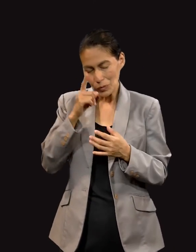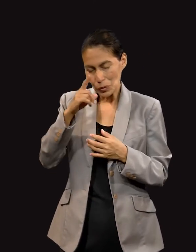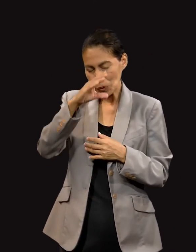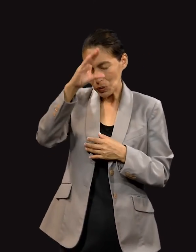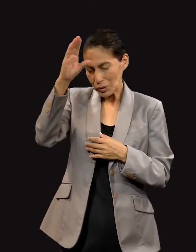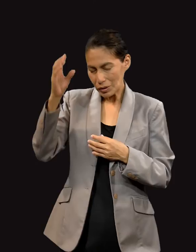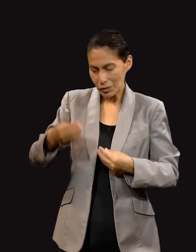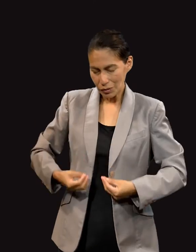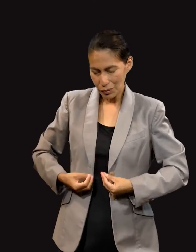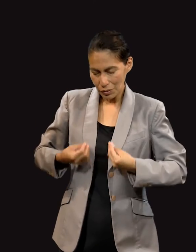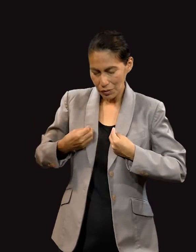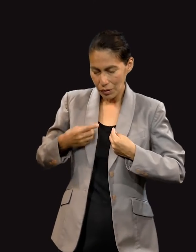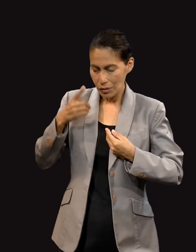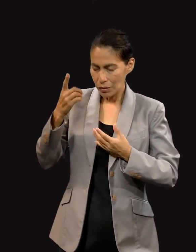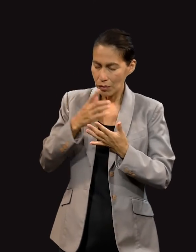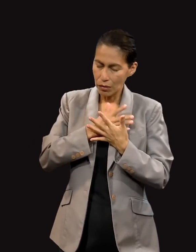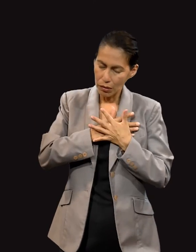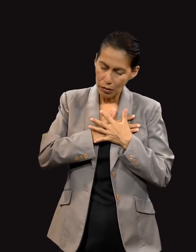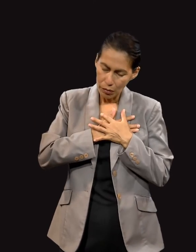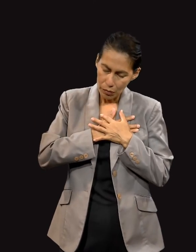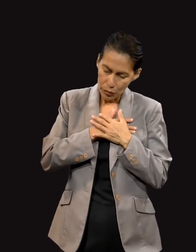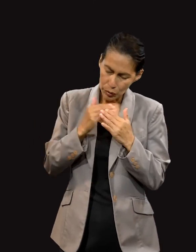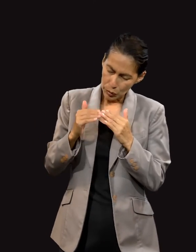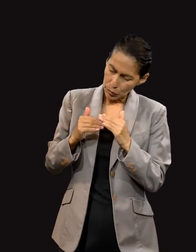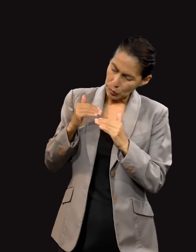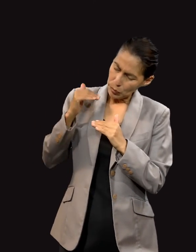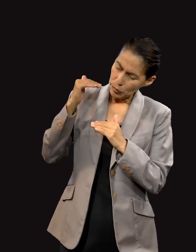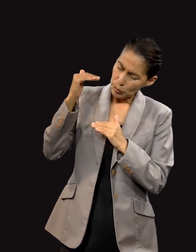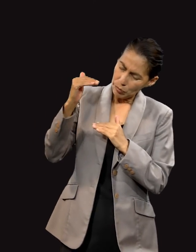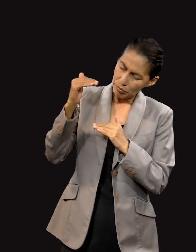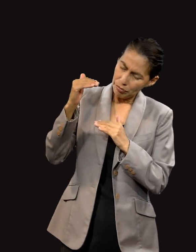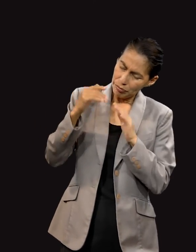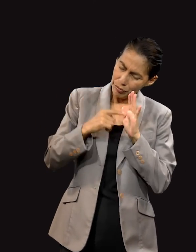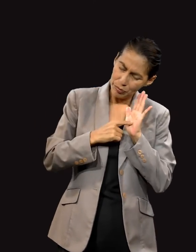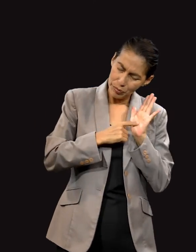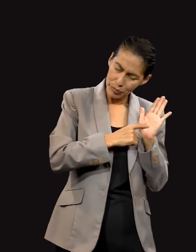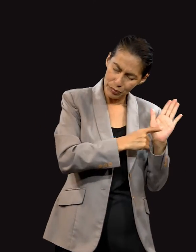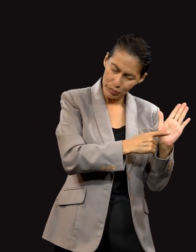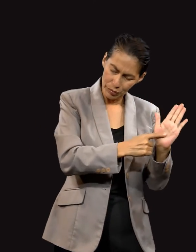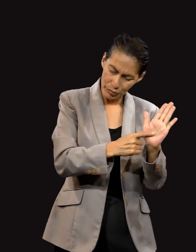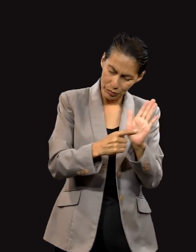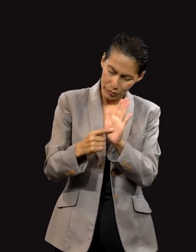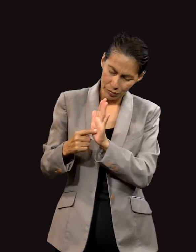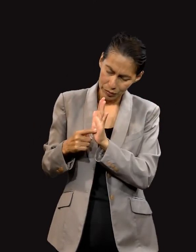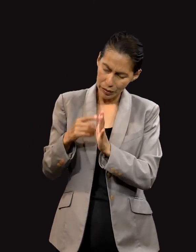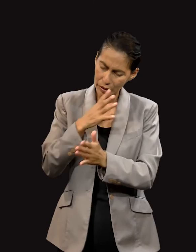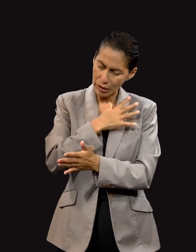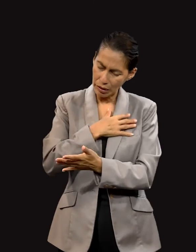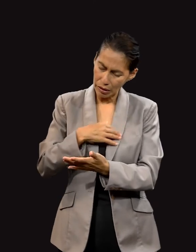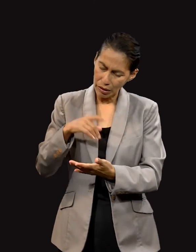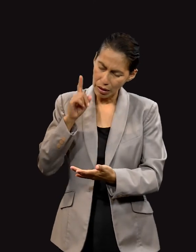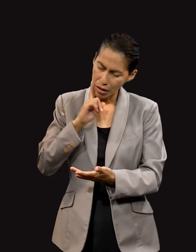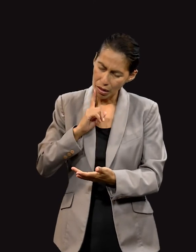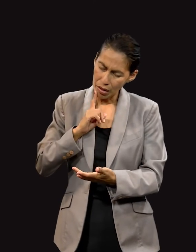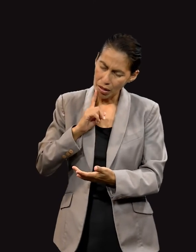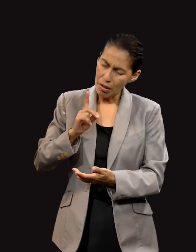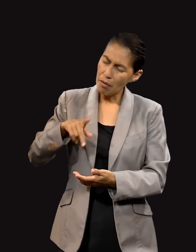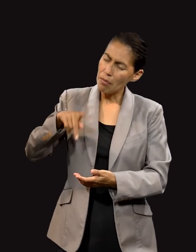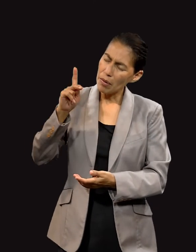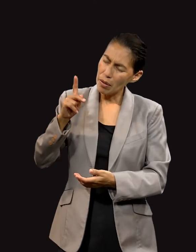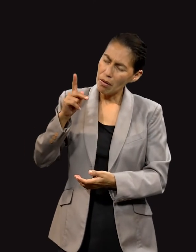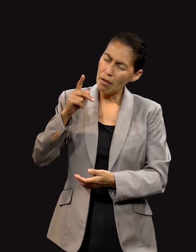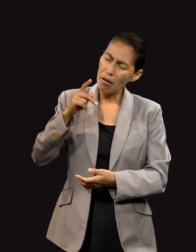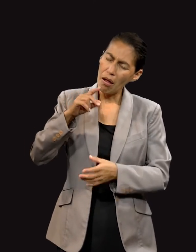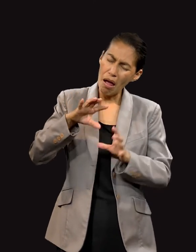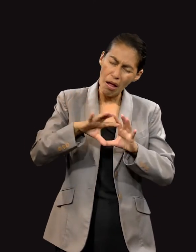Amado Dios, que moras en las alturas de los cielos, queremos agradecer tu gran amor que has mostrado a